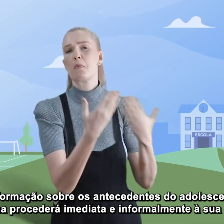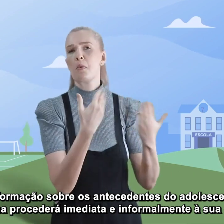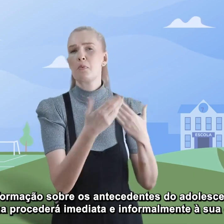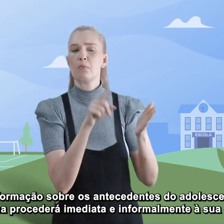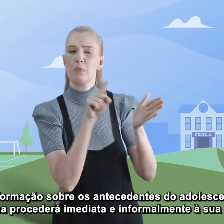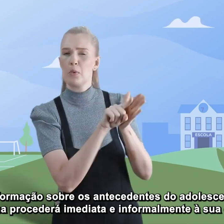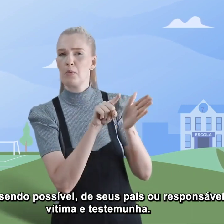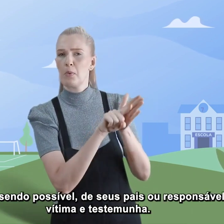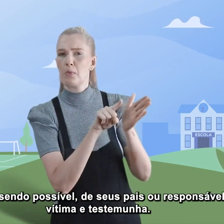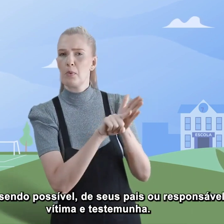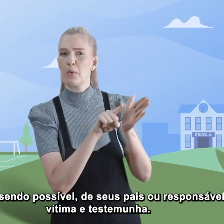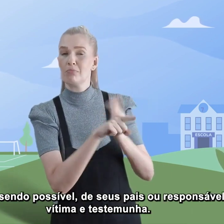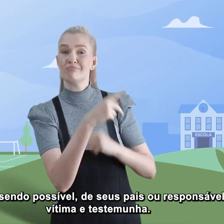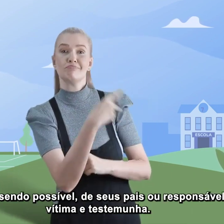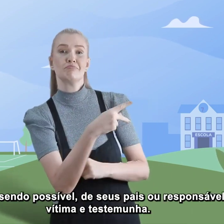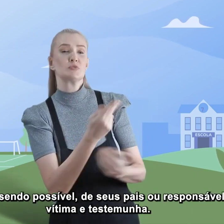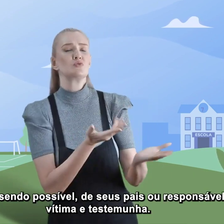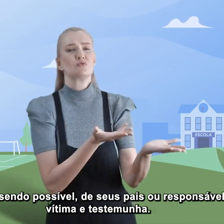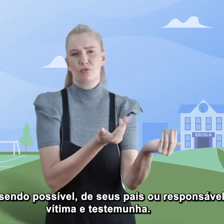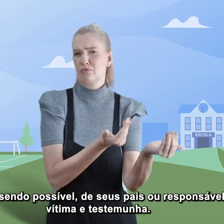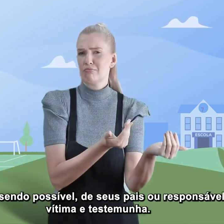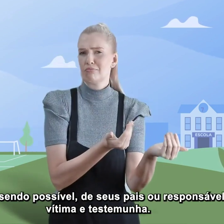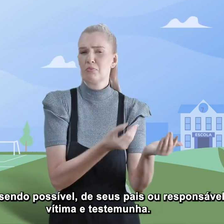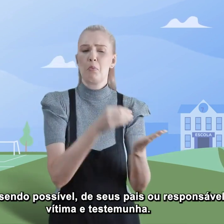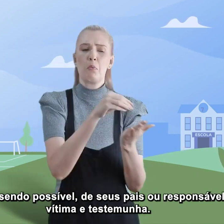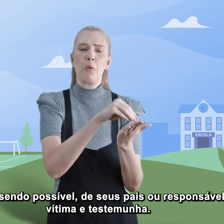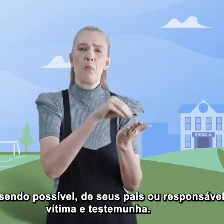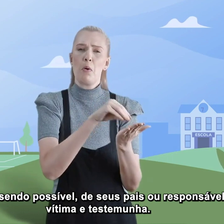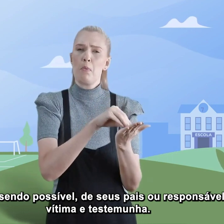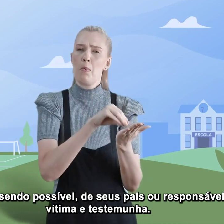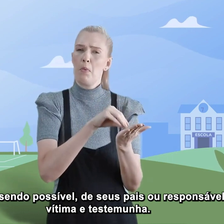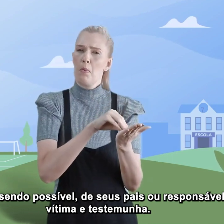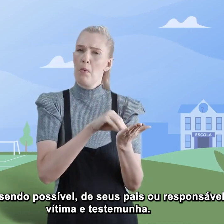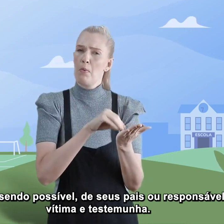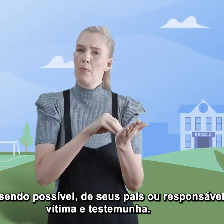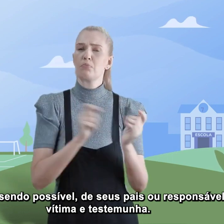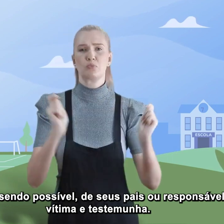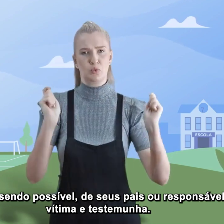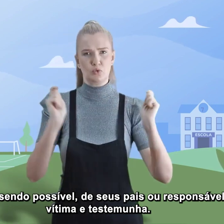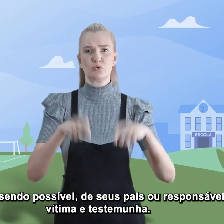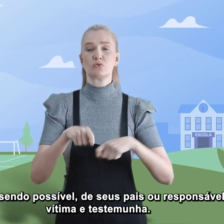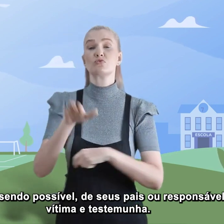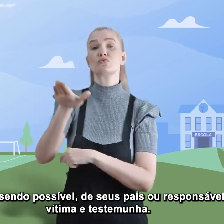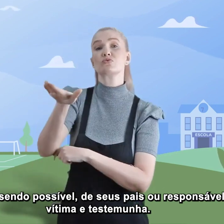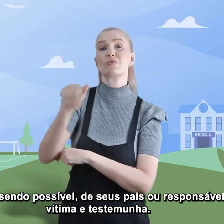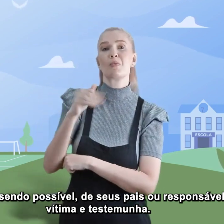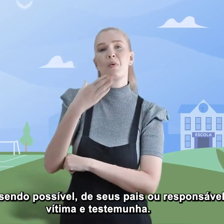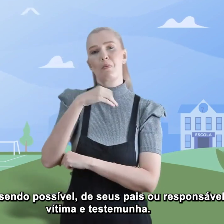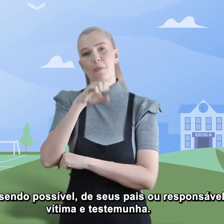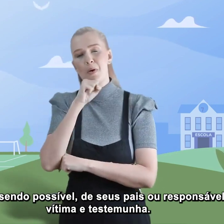oitiva e, em sendo possível, de seus pais ou responsável, vítima e